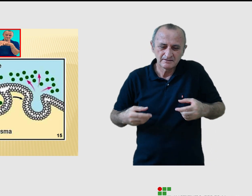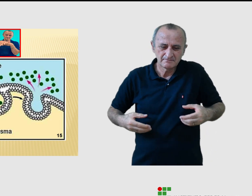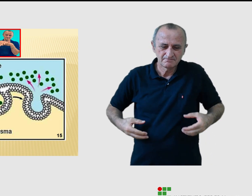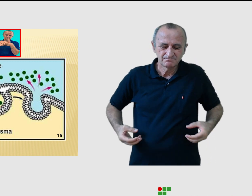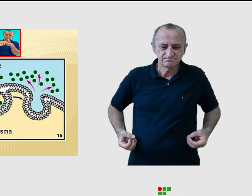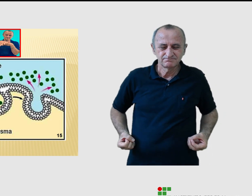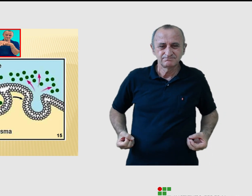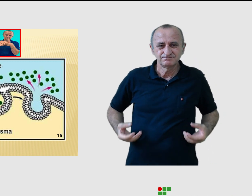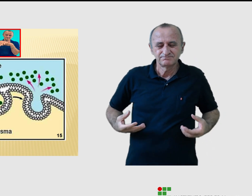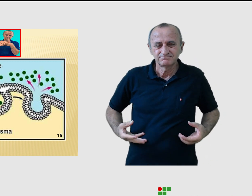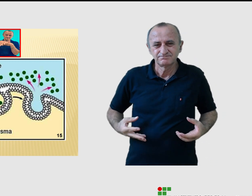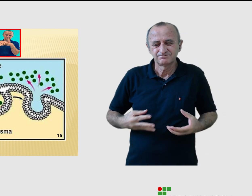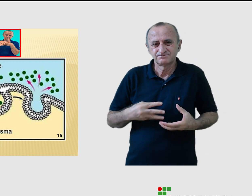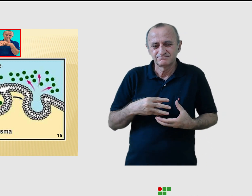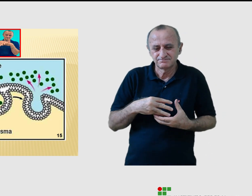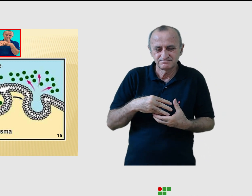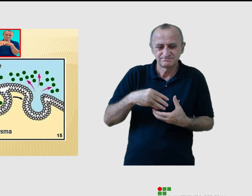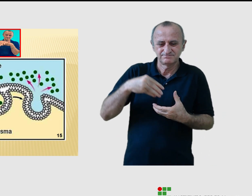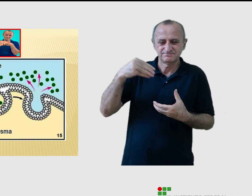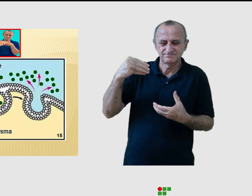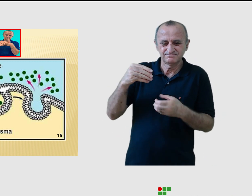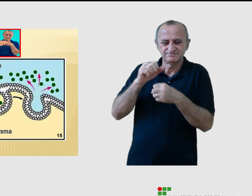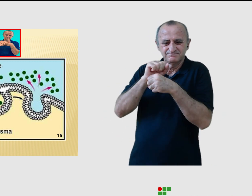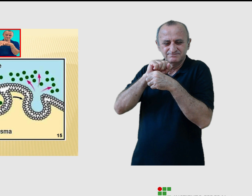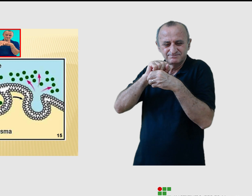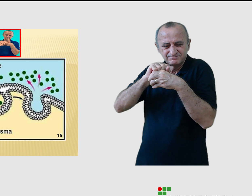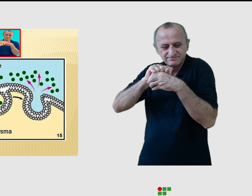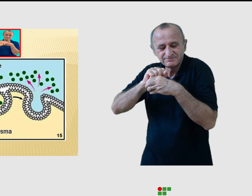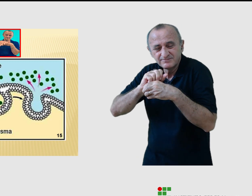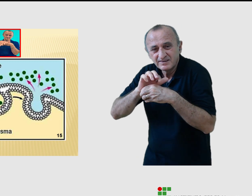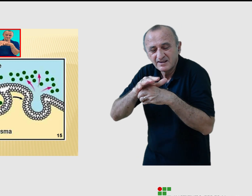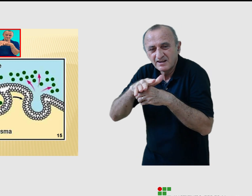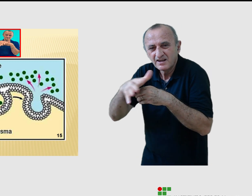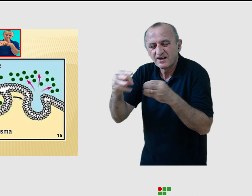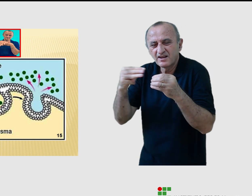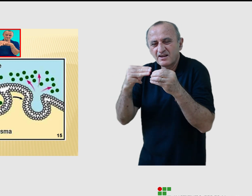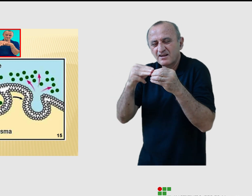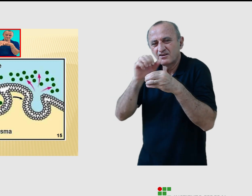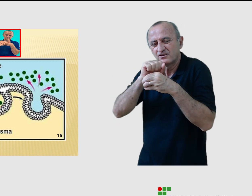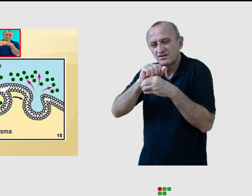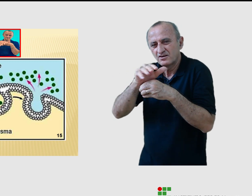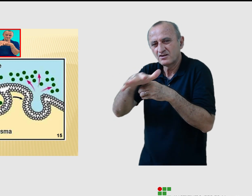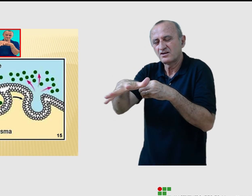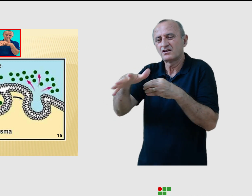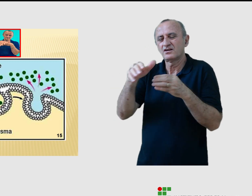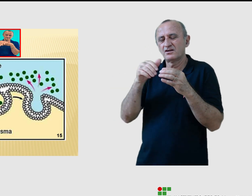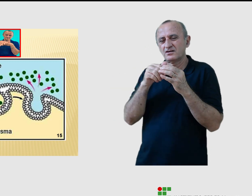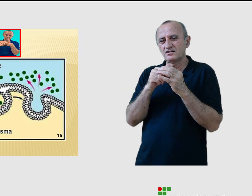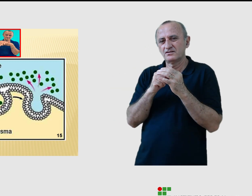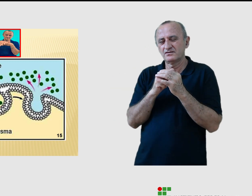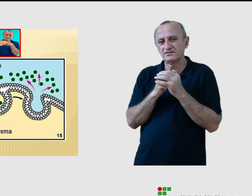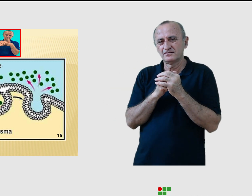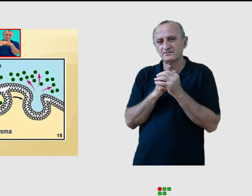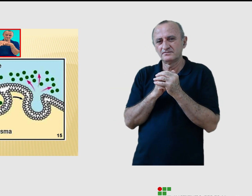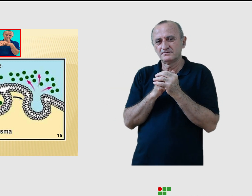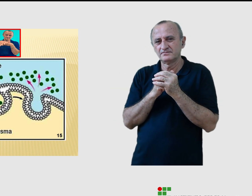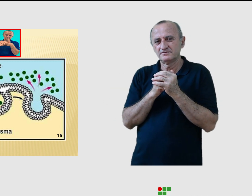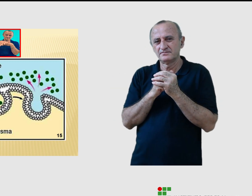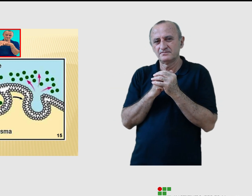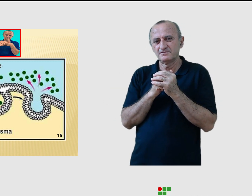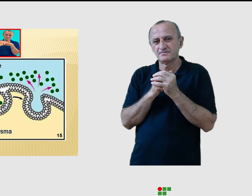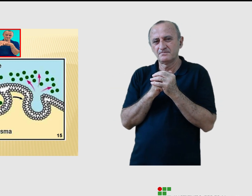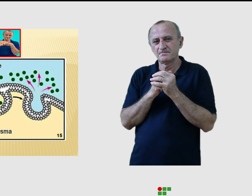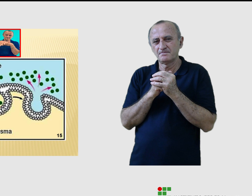que é produzido na célula do pâncreas e eliminado por